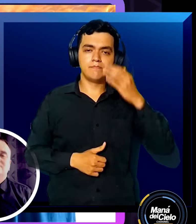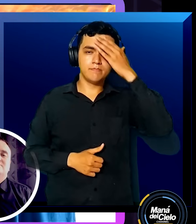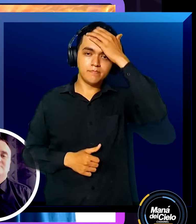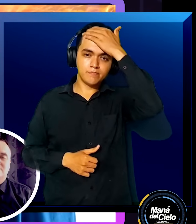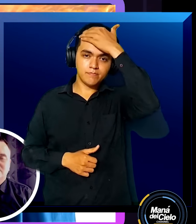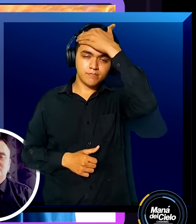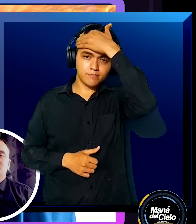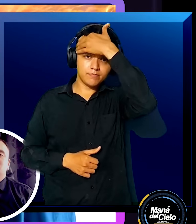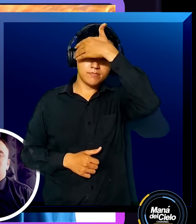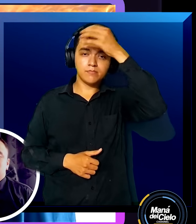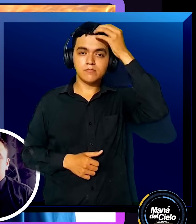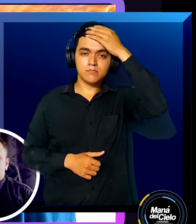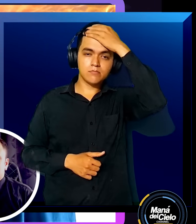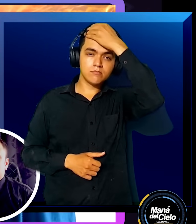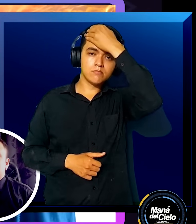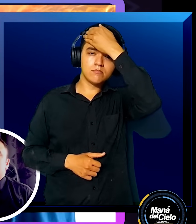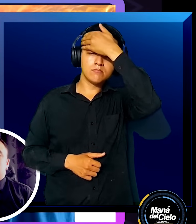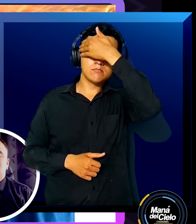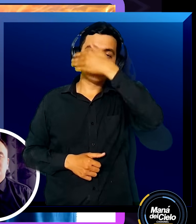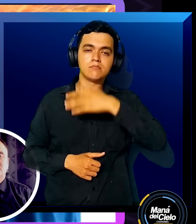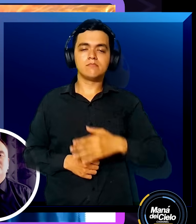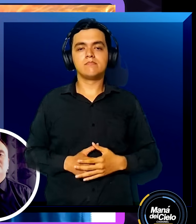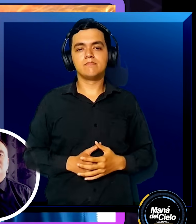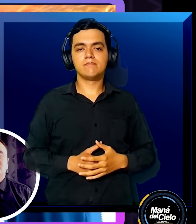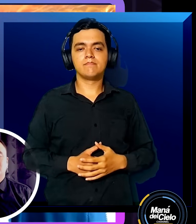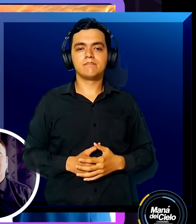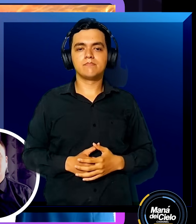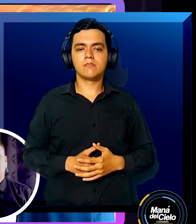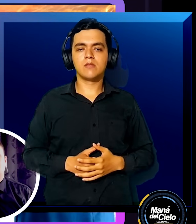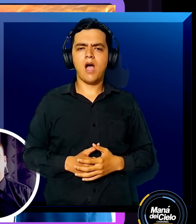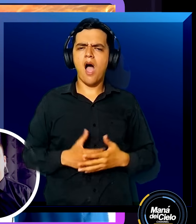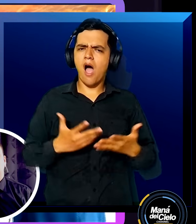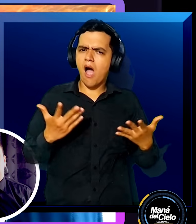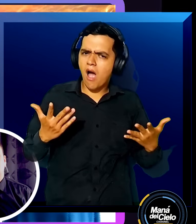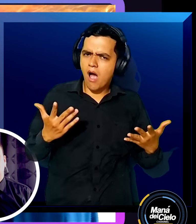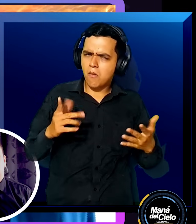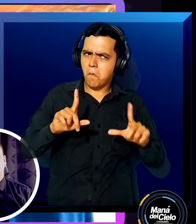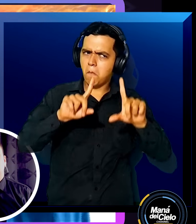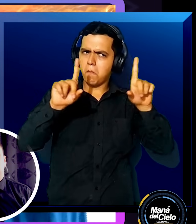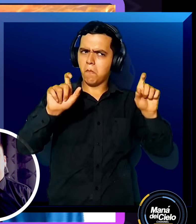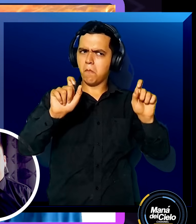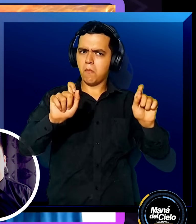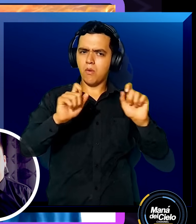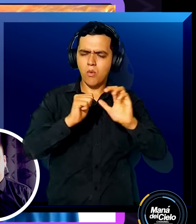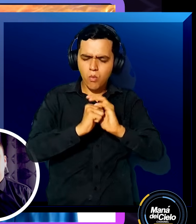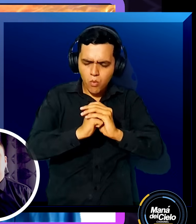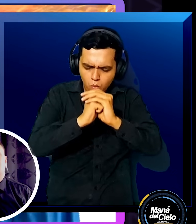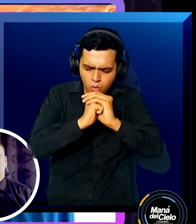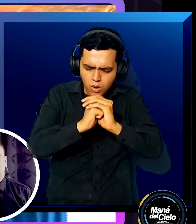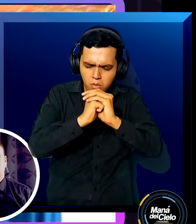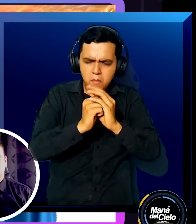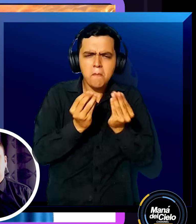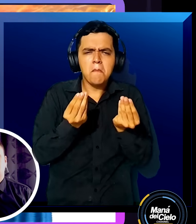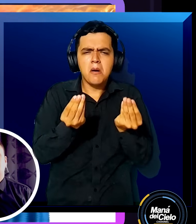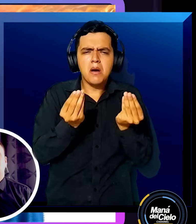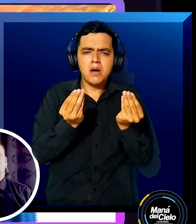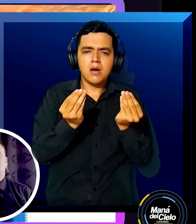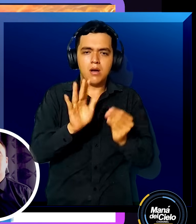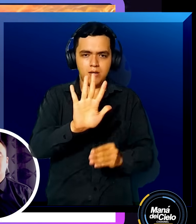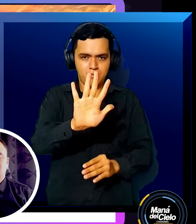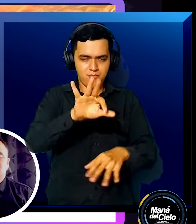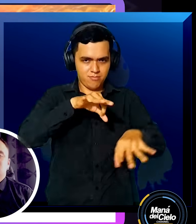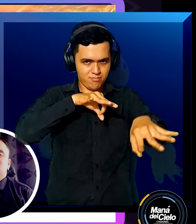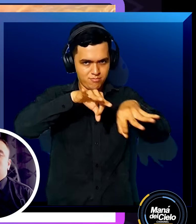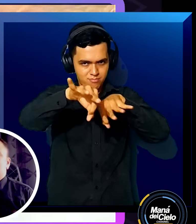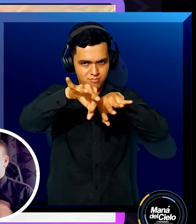Y el Padre Nuestro es la oración, es la base fundamental de lo que Jesús dejó. Cuando los discípulos por allá estaban todos afligidos porque escucharon que el Maestro estaba